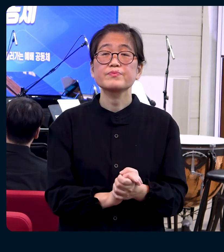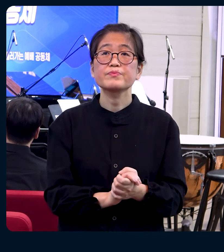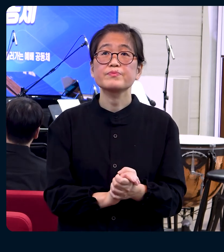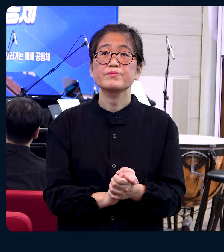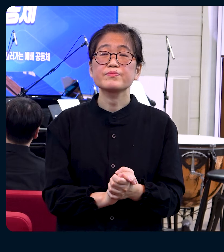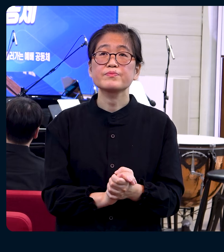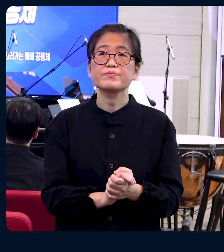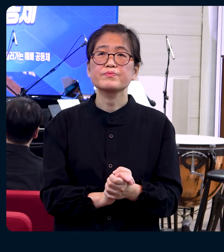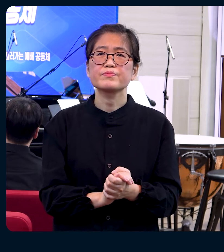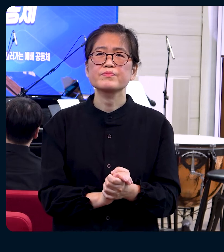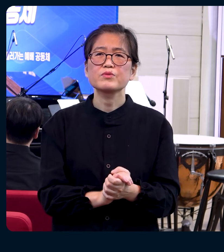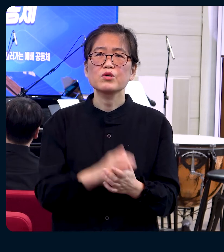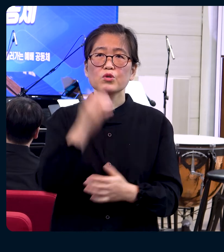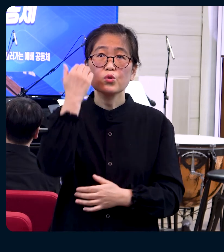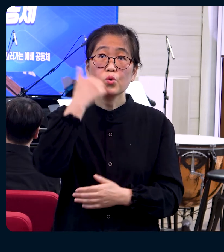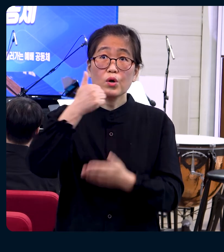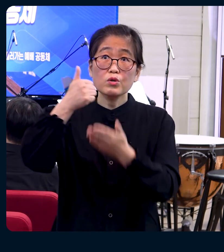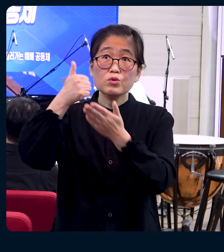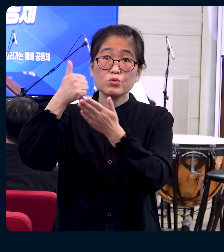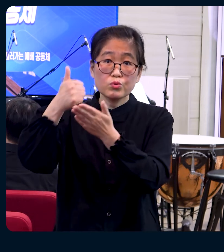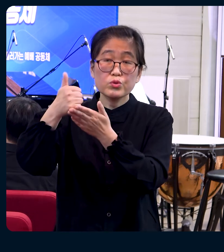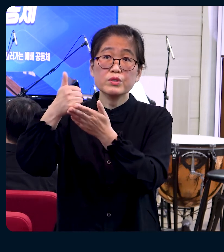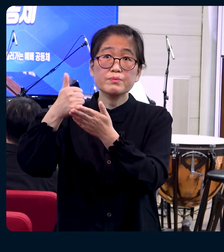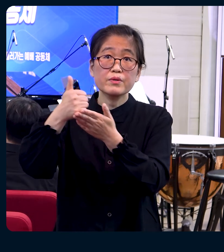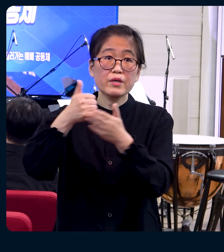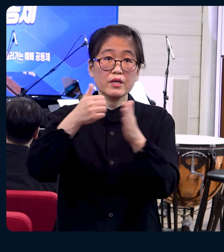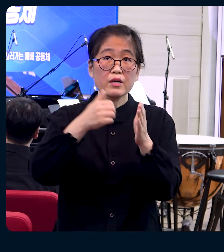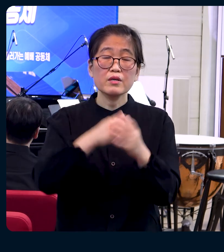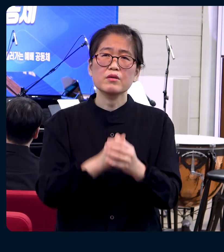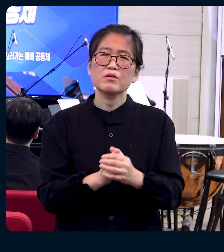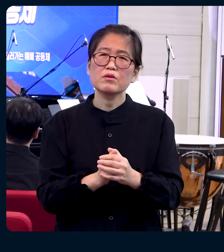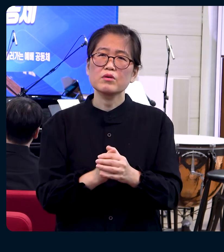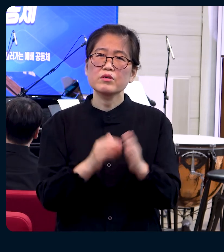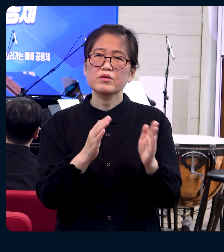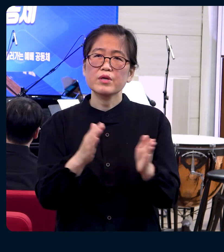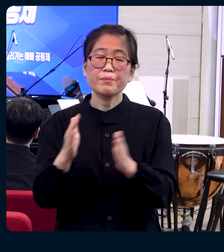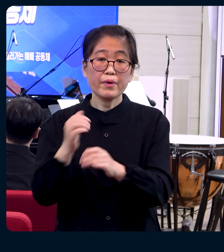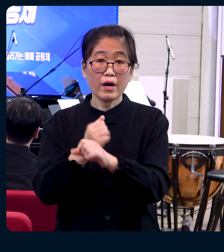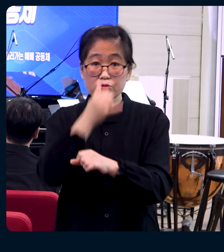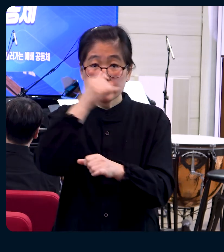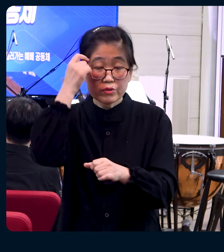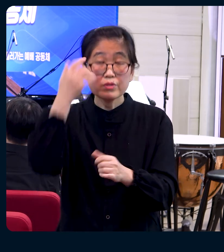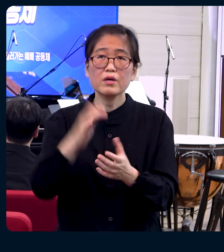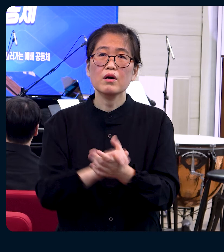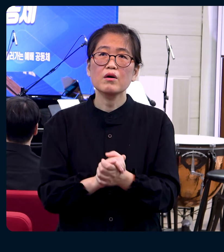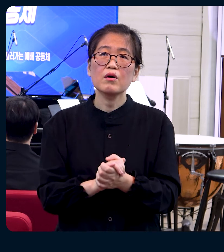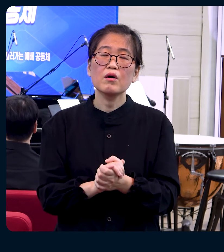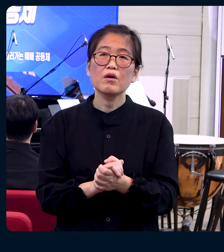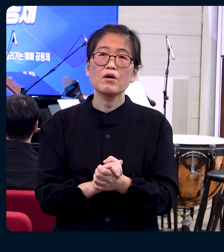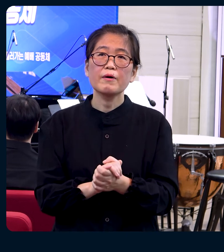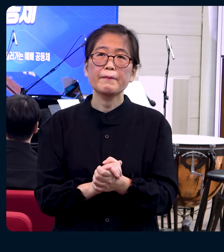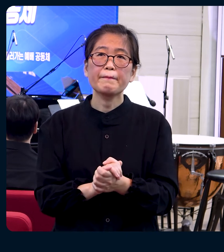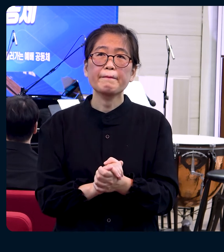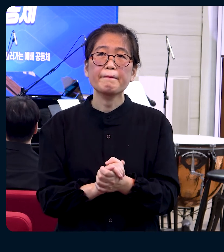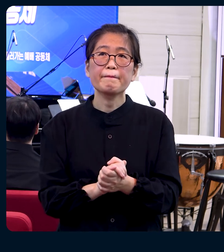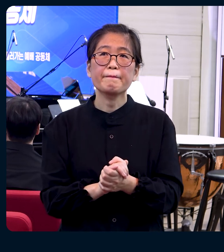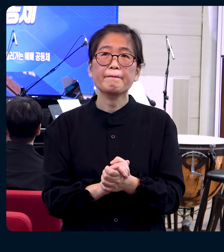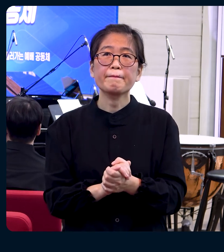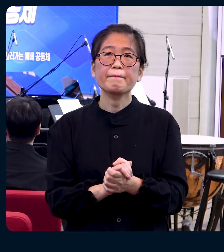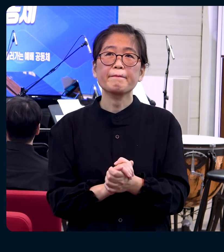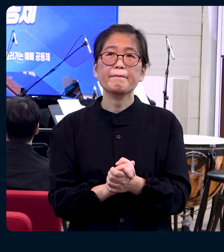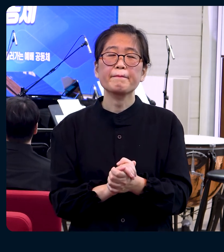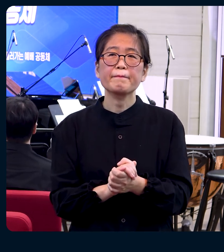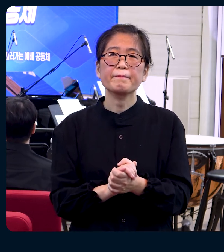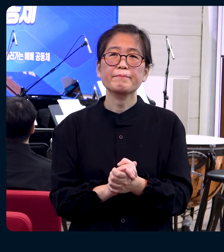정말 부탁드리고 싶은 게 있어요. 누가 주님을 예배할 수 있겠어요? 아무 일도 없는데 누가 주님을